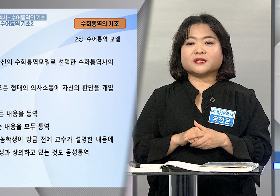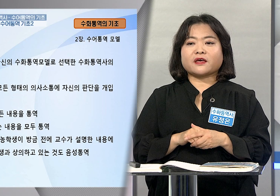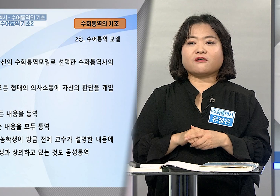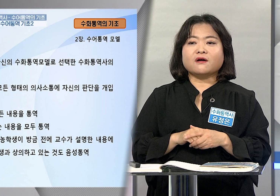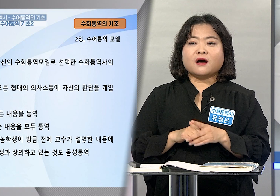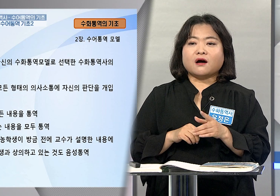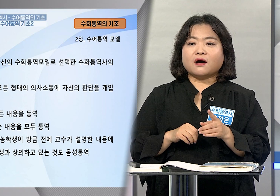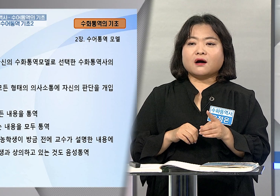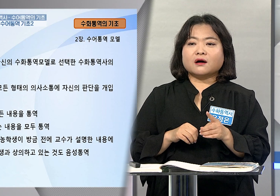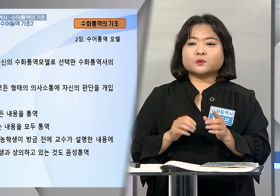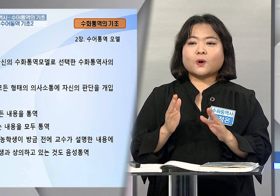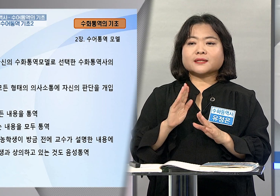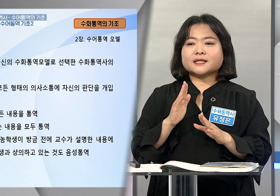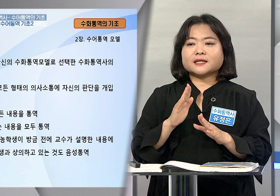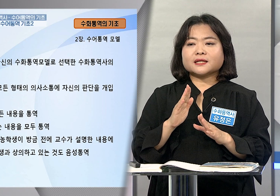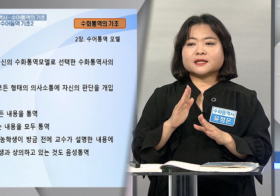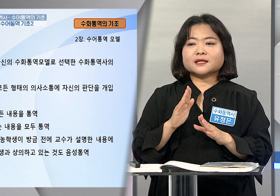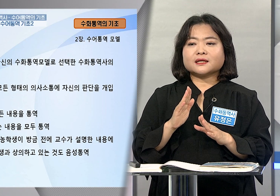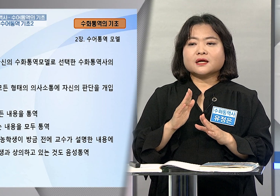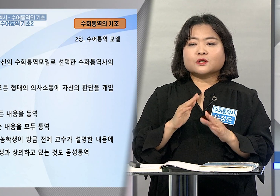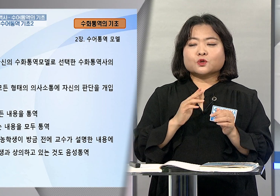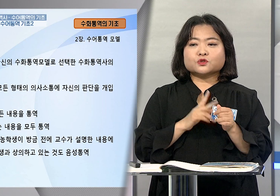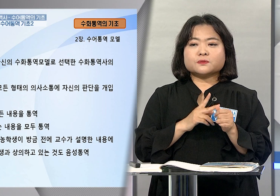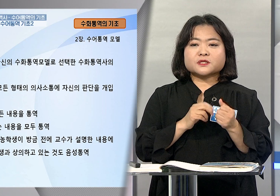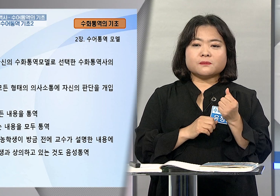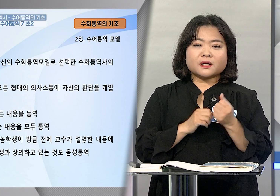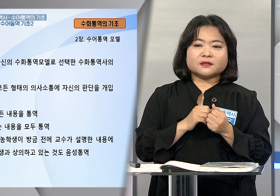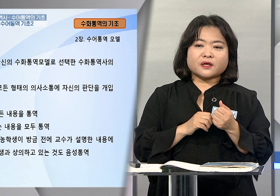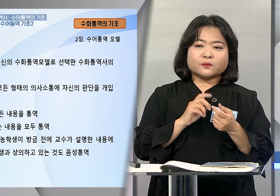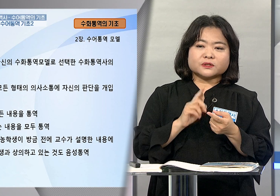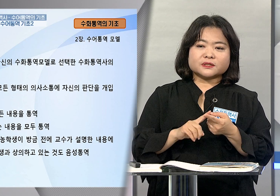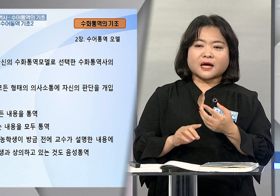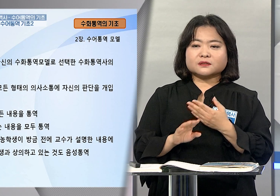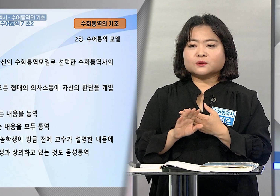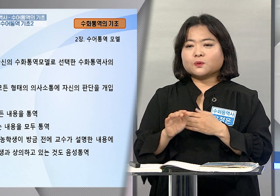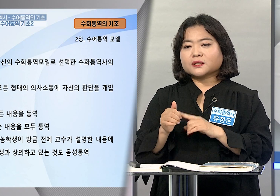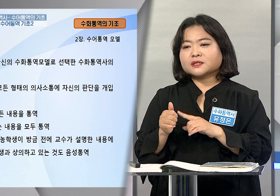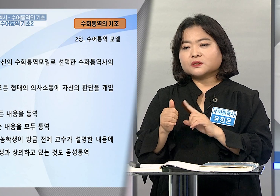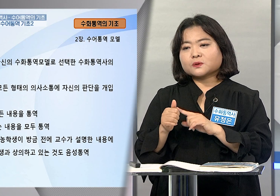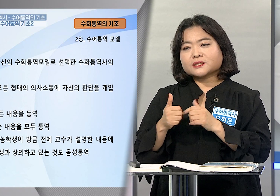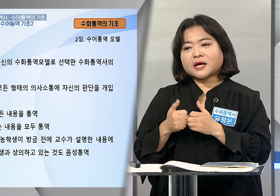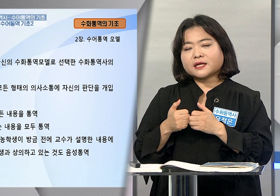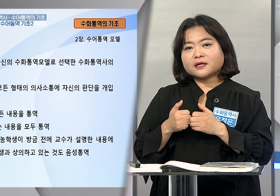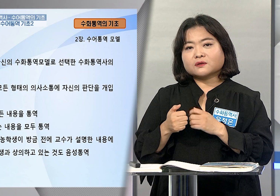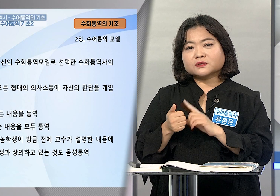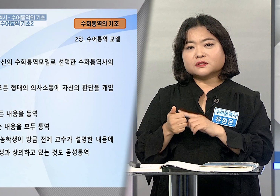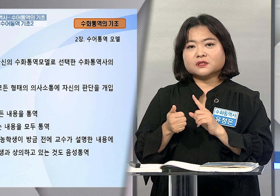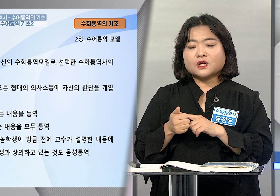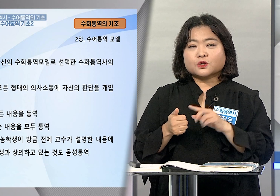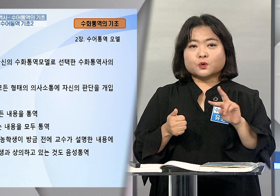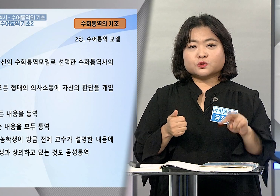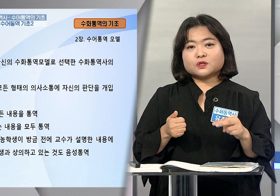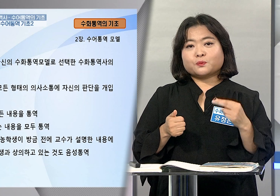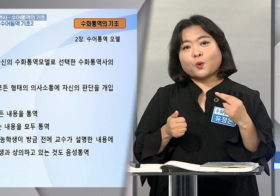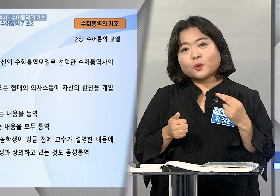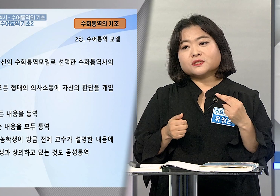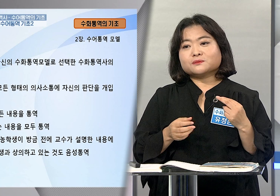모델인데요. 농학생이 교수님이 설명한 내용을 다른 농학생들과 상의하는 것을 교수님이 보고 있으면